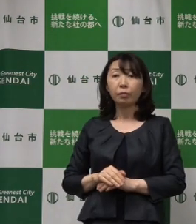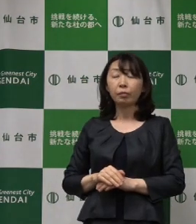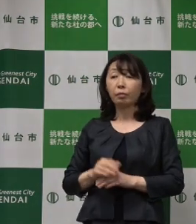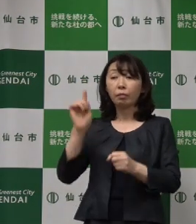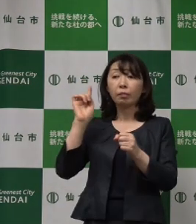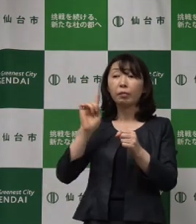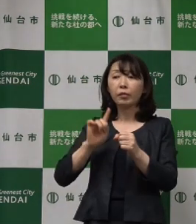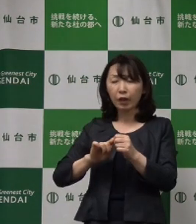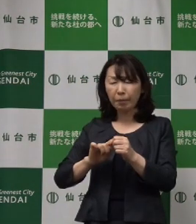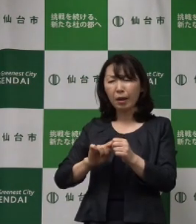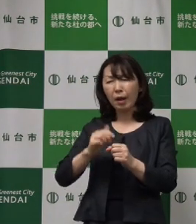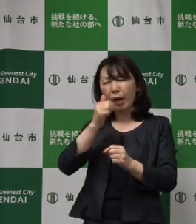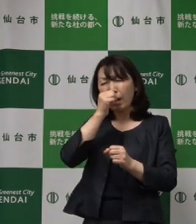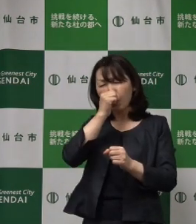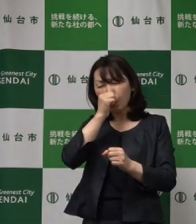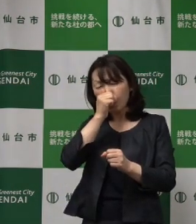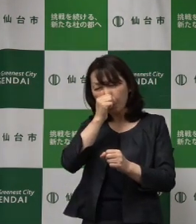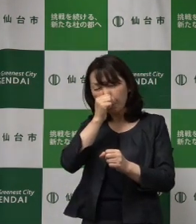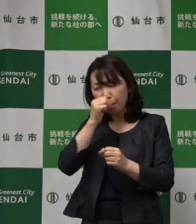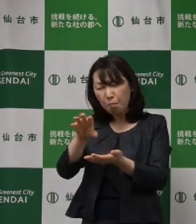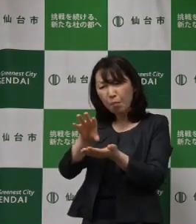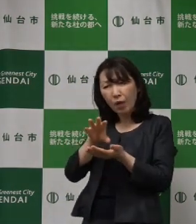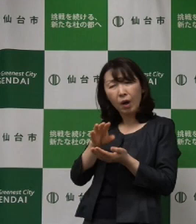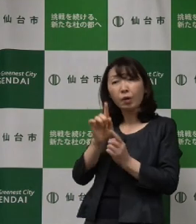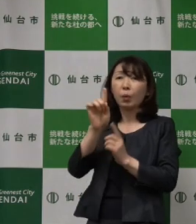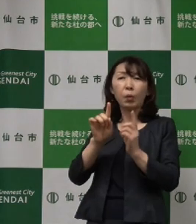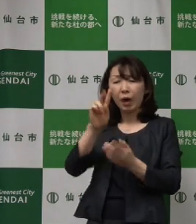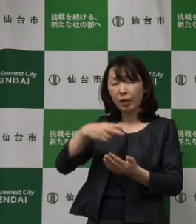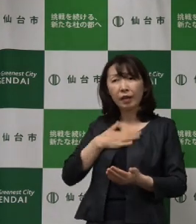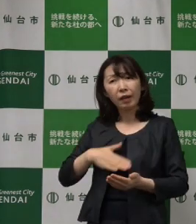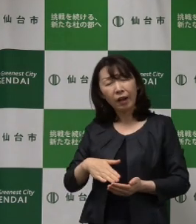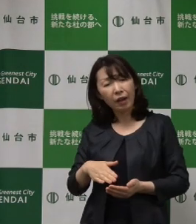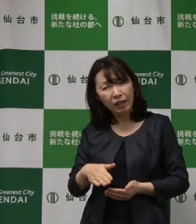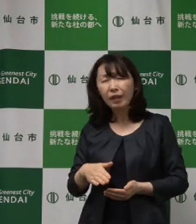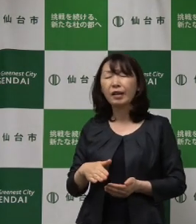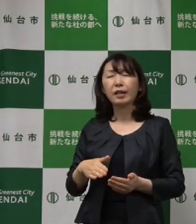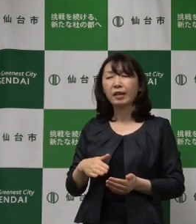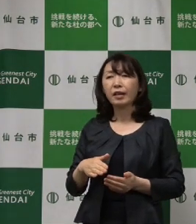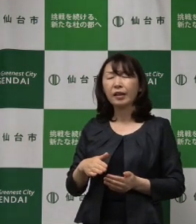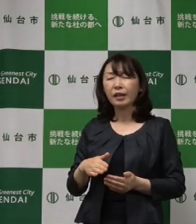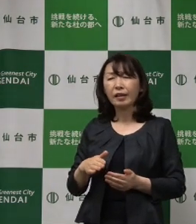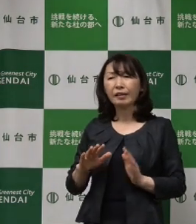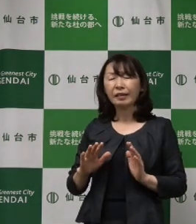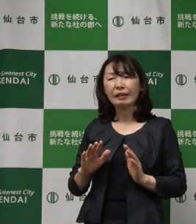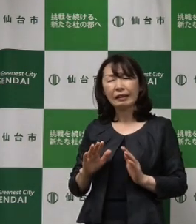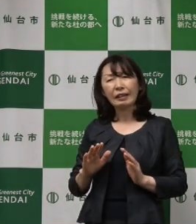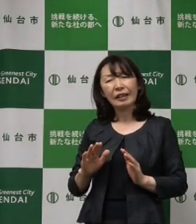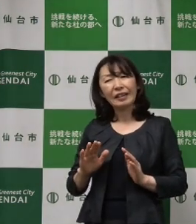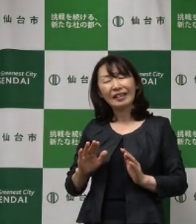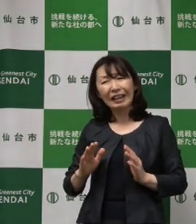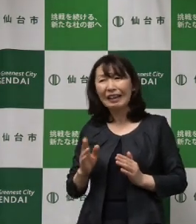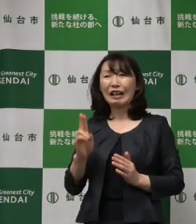十分なのかどうかということについて私もよくあれですけれども理解でき及ばないところもあるかもしれませんけれども、一定程